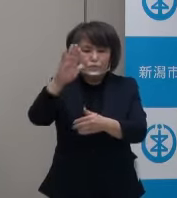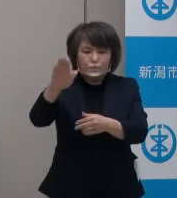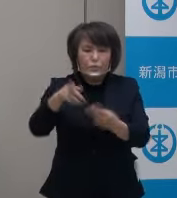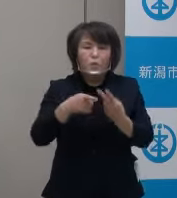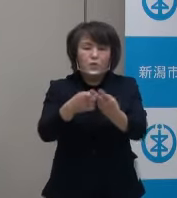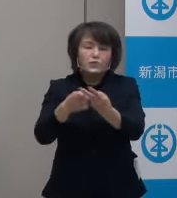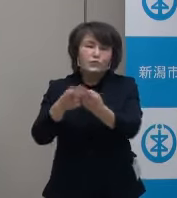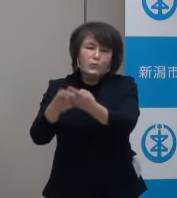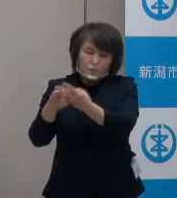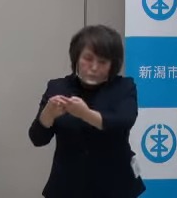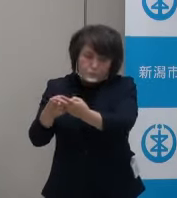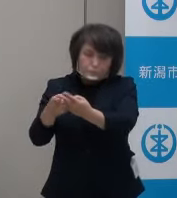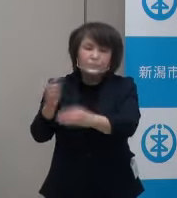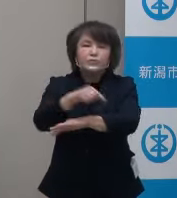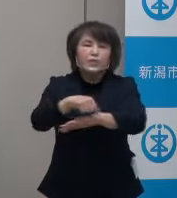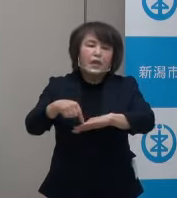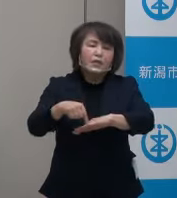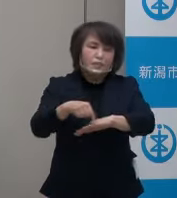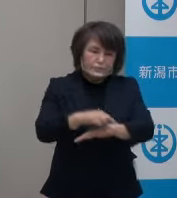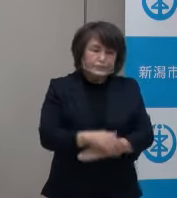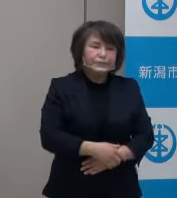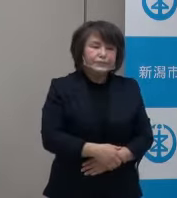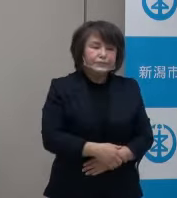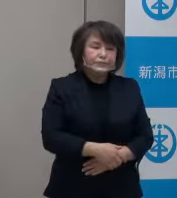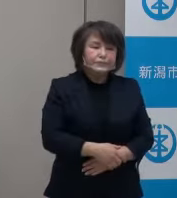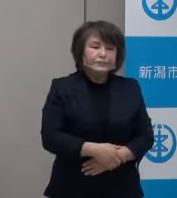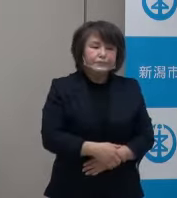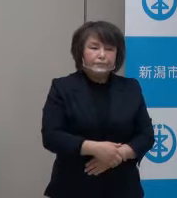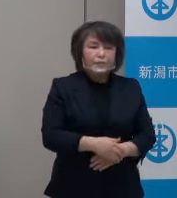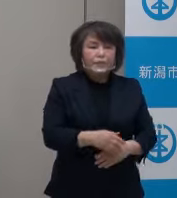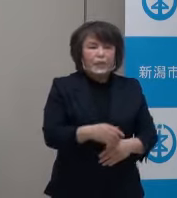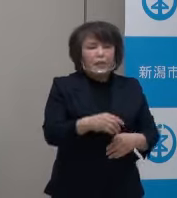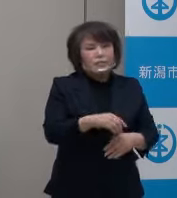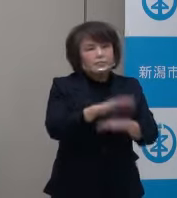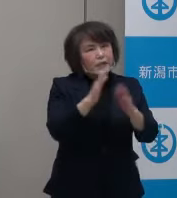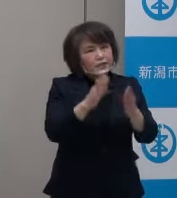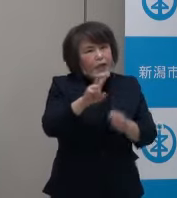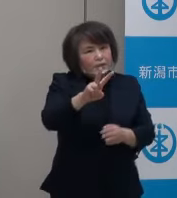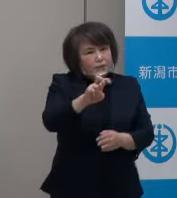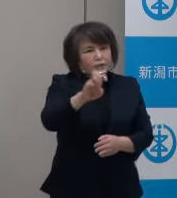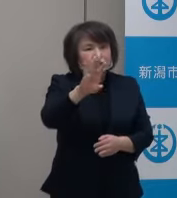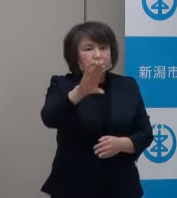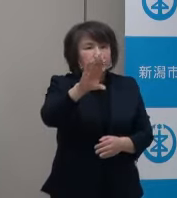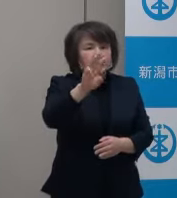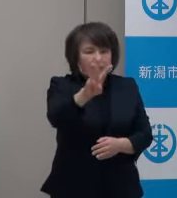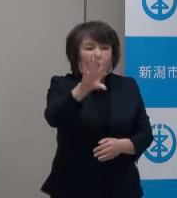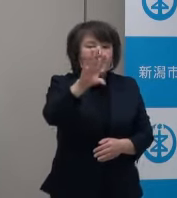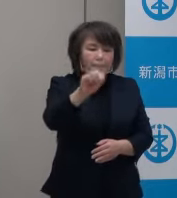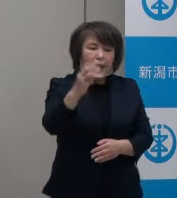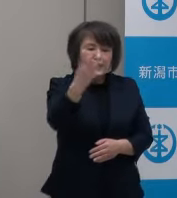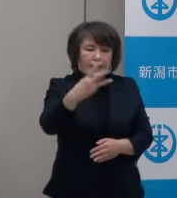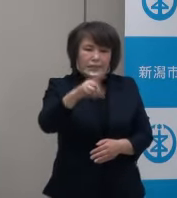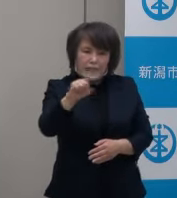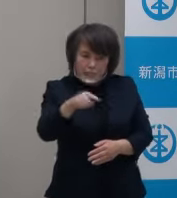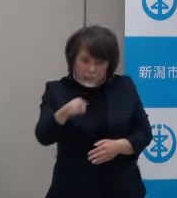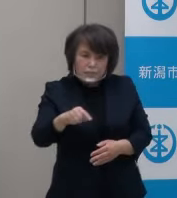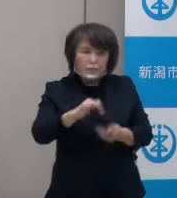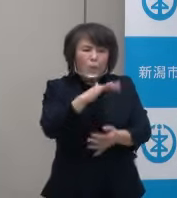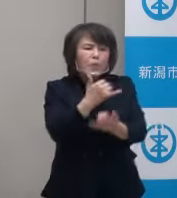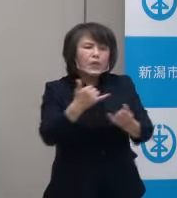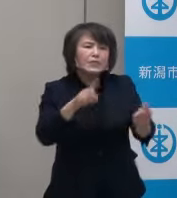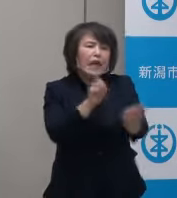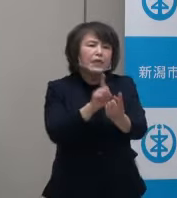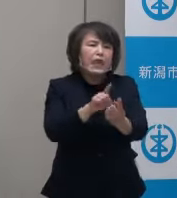送することとしています。なお、本市では約23万3000人の高齢者が対象となります